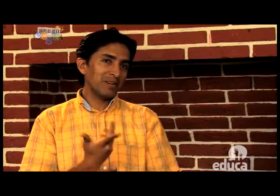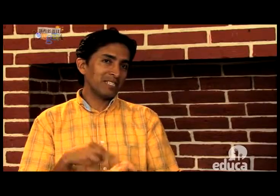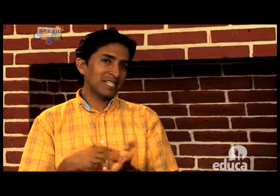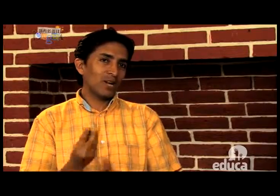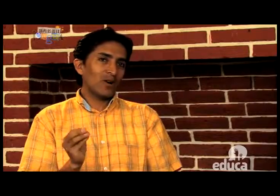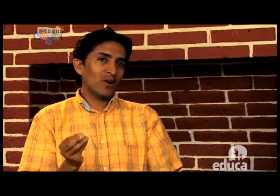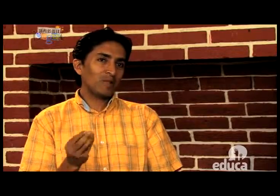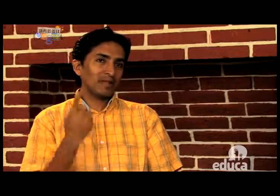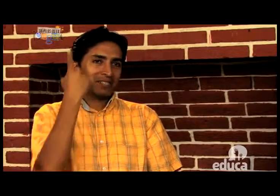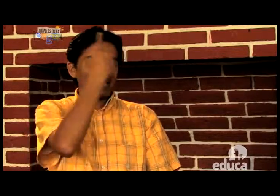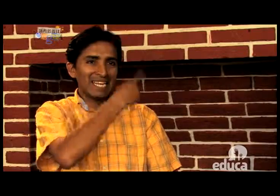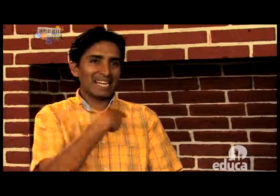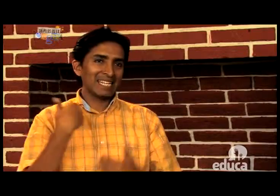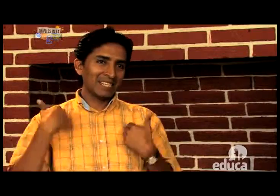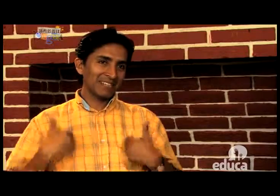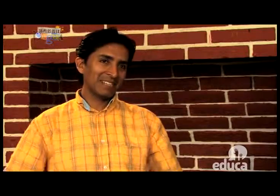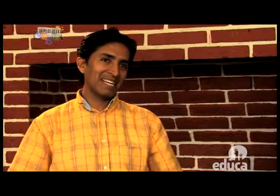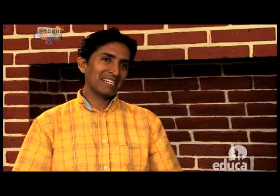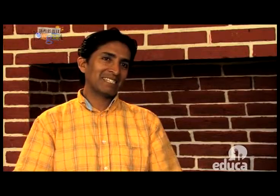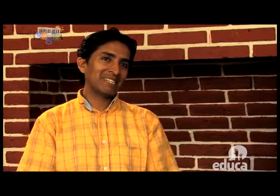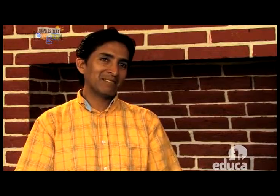Entonces yo le vi su cara, su cuerpo y me gustaba.